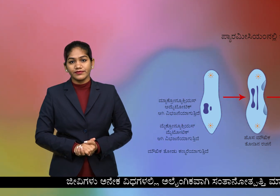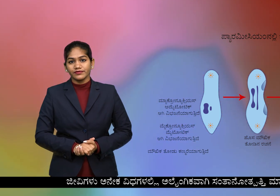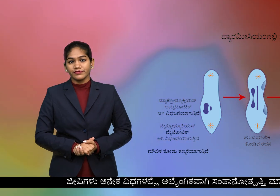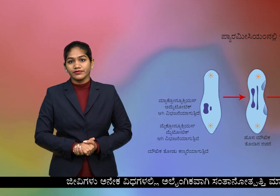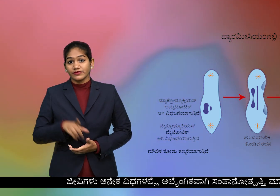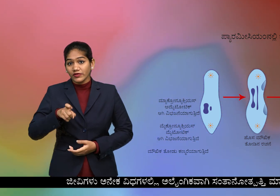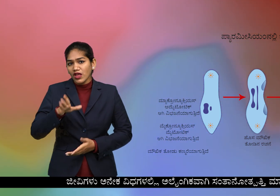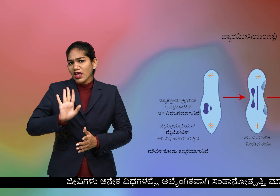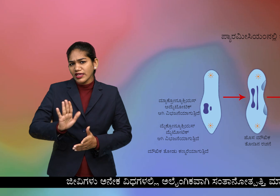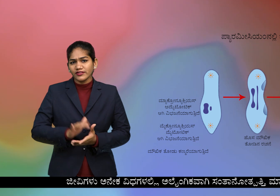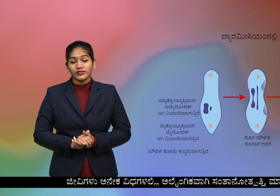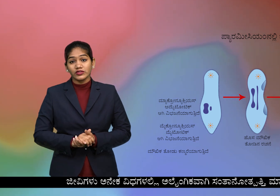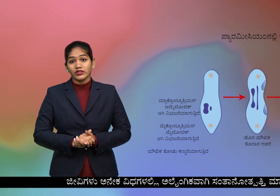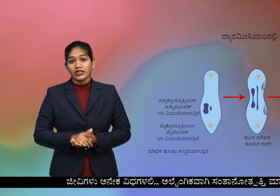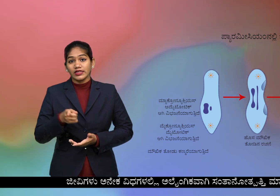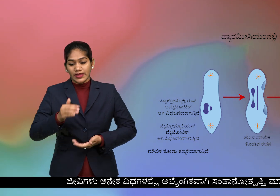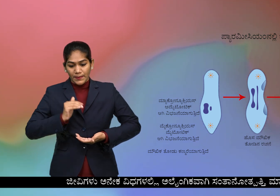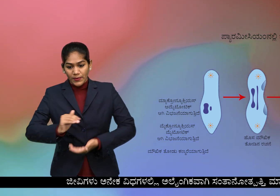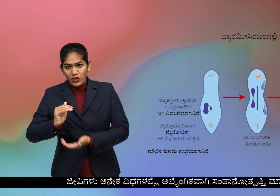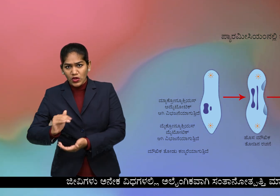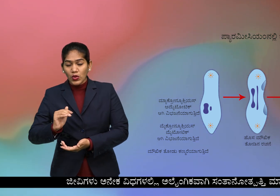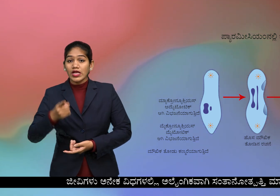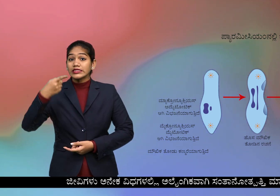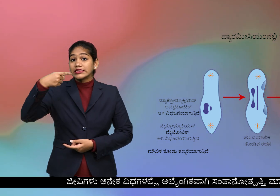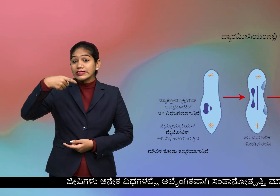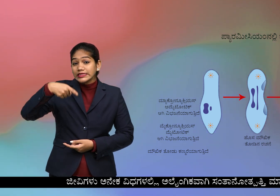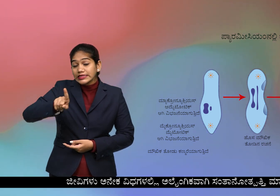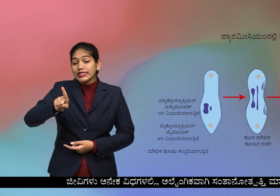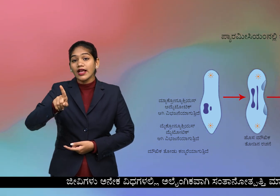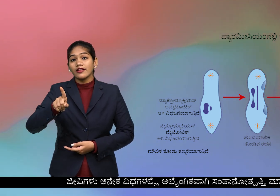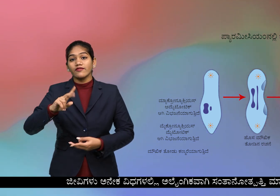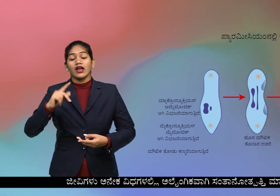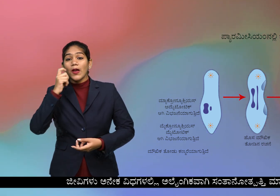ಜೀವಿಗಳು ಅನೇಕ ವಿಧಗಳಲ್ಲಿ ಅಲೈಂಗಿಕವಾಗಿ ಸಂತಾನೋತ್ಪತ್ತಿ ಮಾಡಬಹುದು.